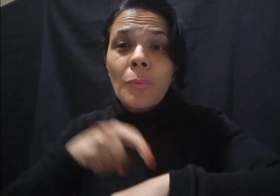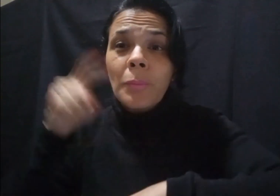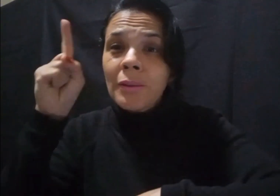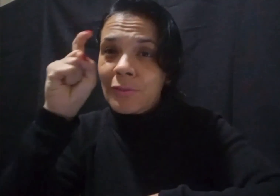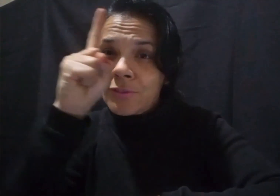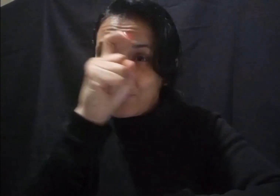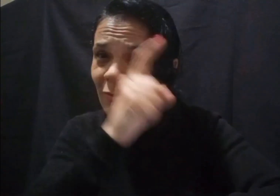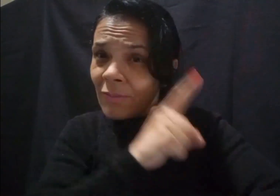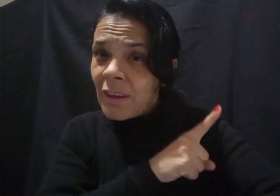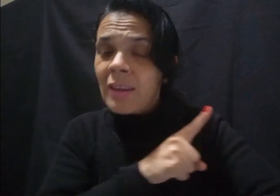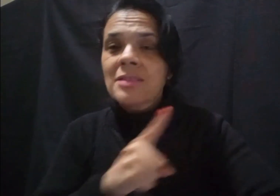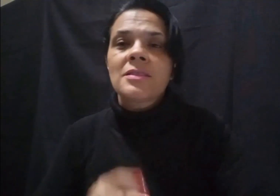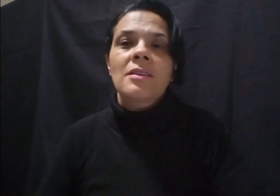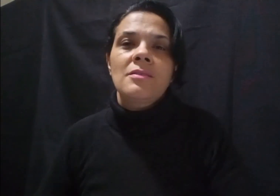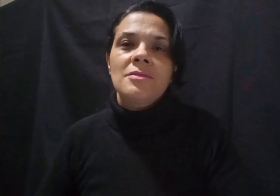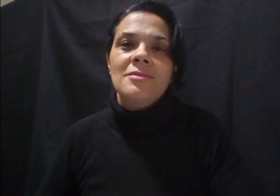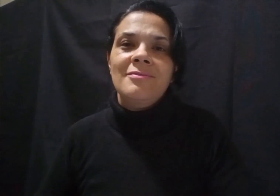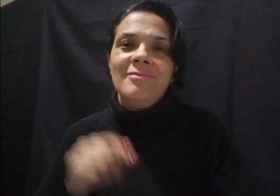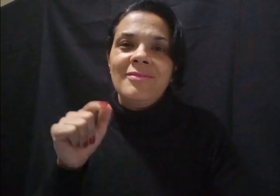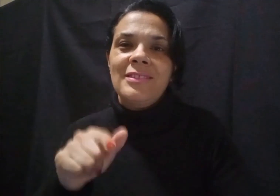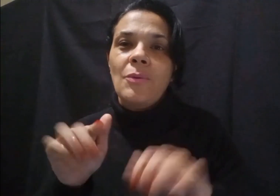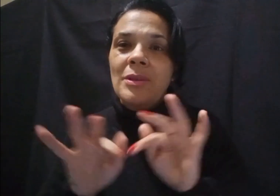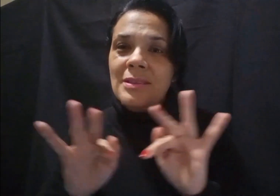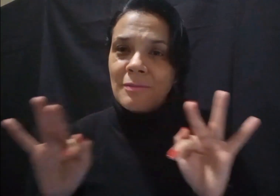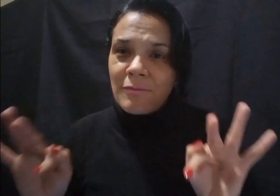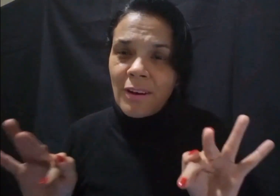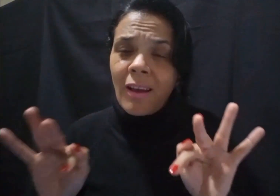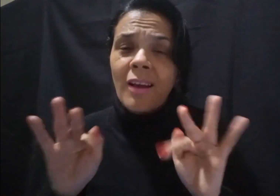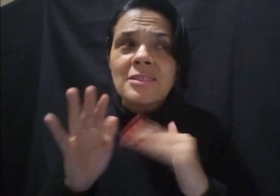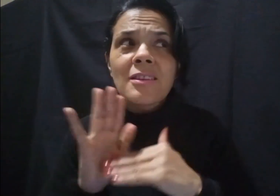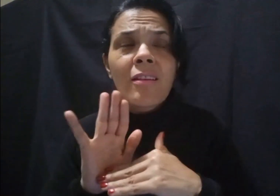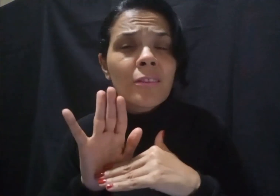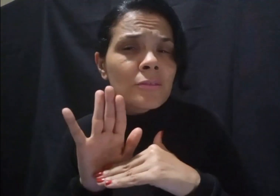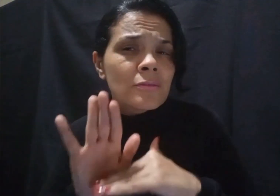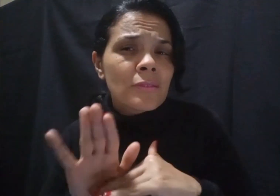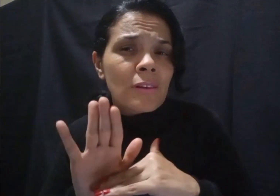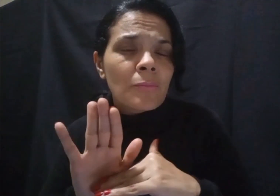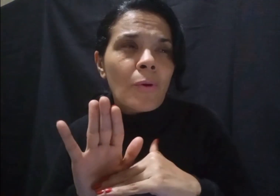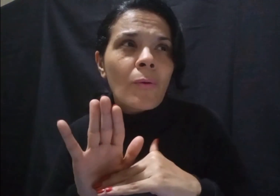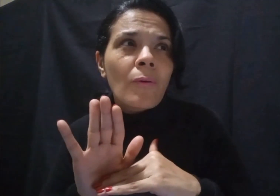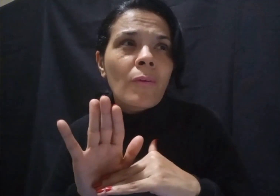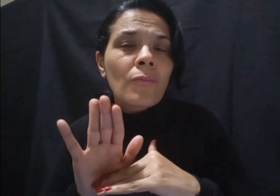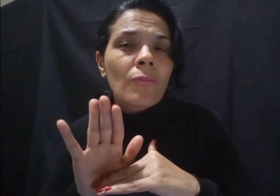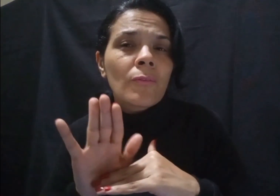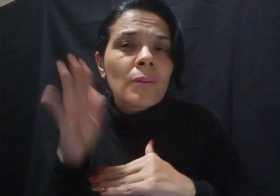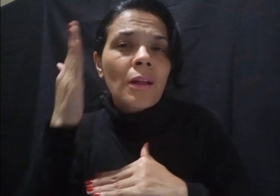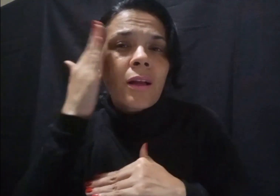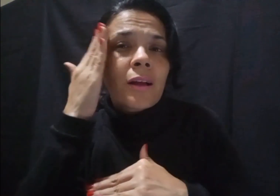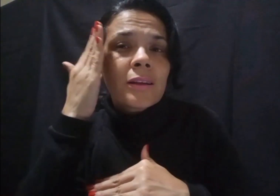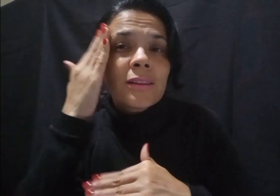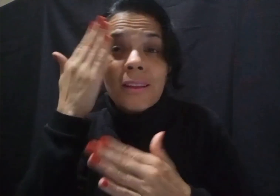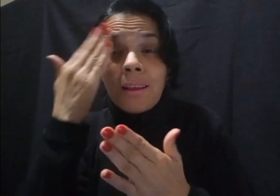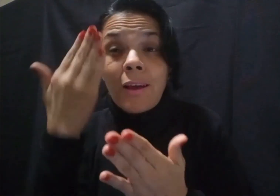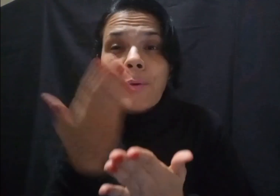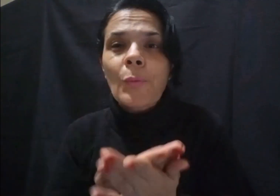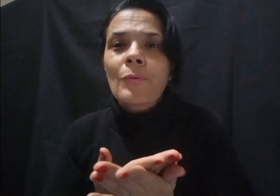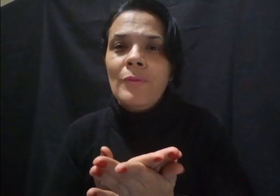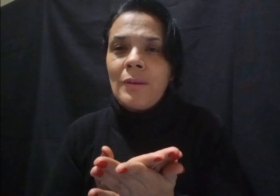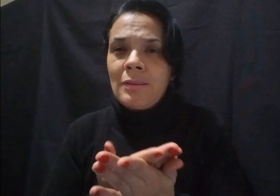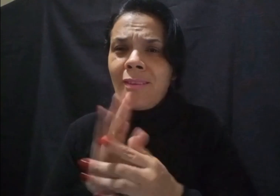nos ensina que a coragem está diretamente ligada à confiança. Quando confiamos verdadeiramente, seguimos adiante,